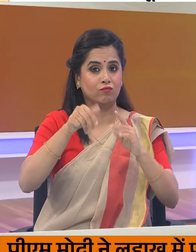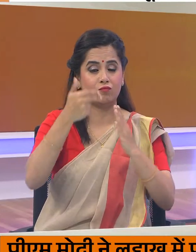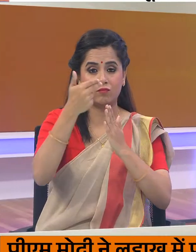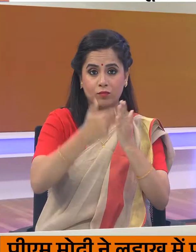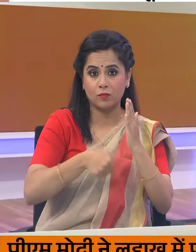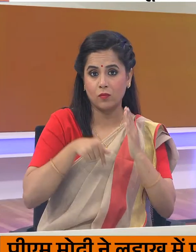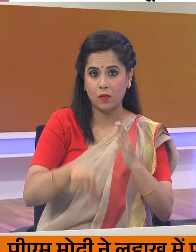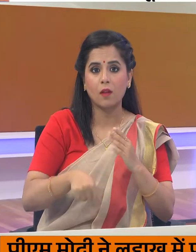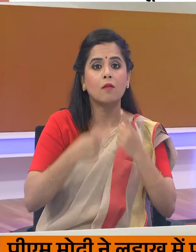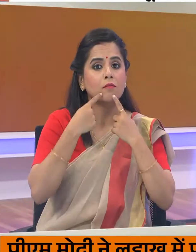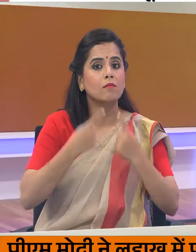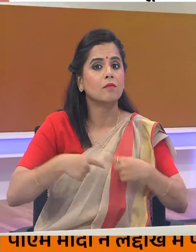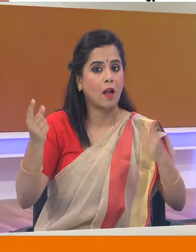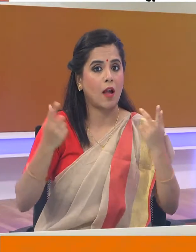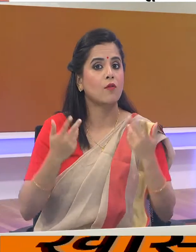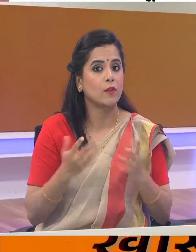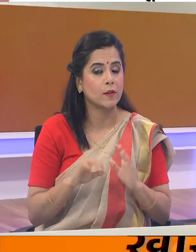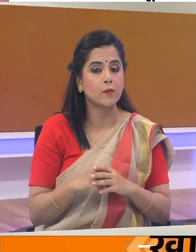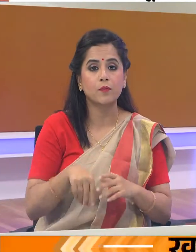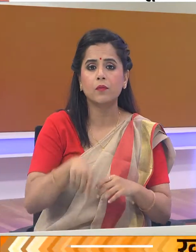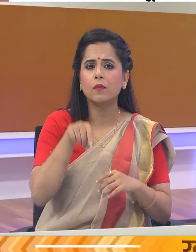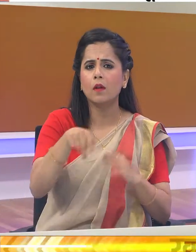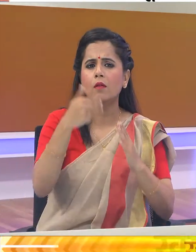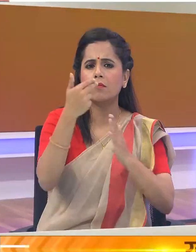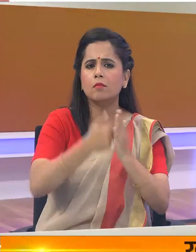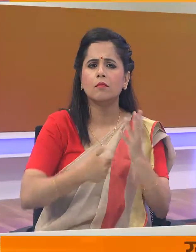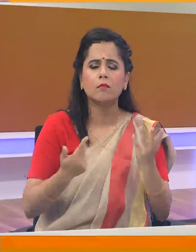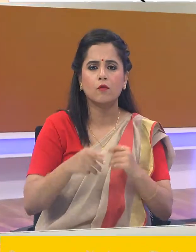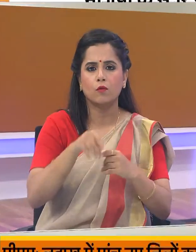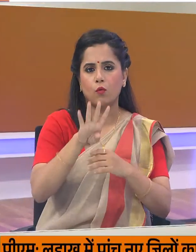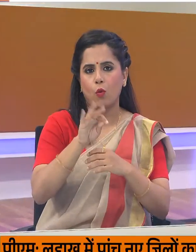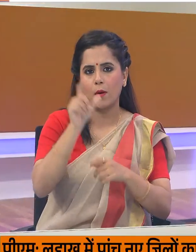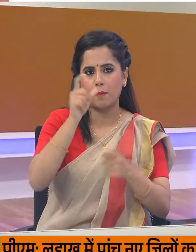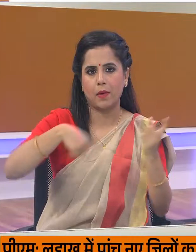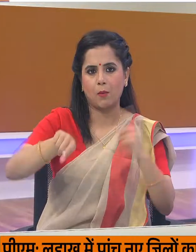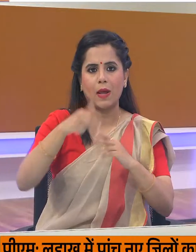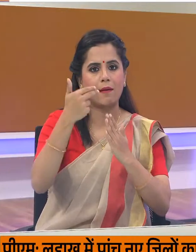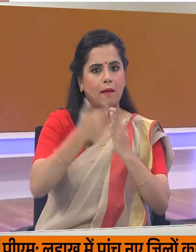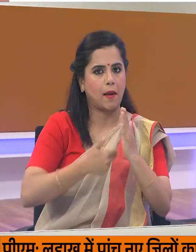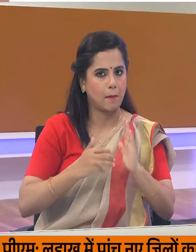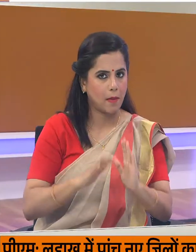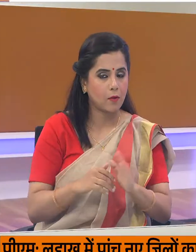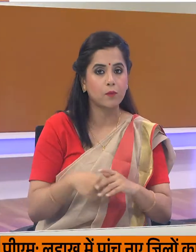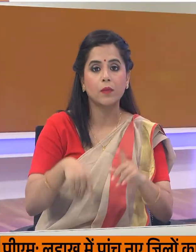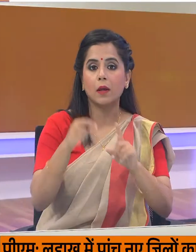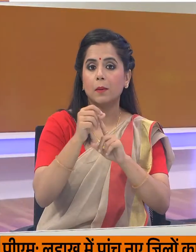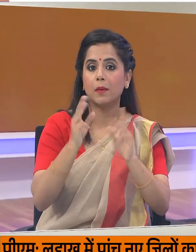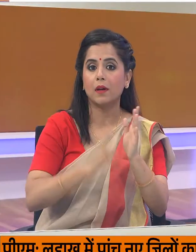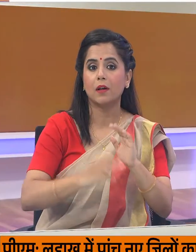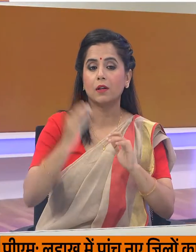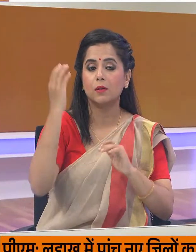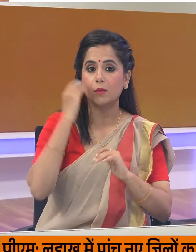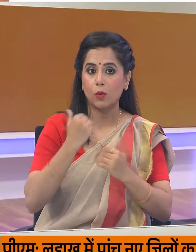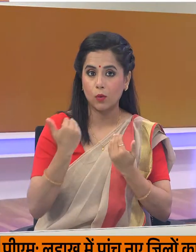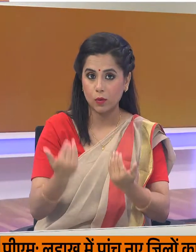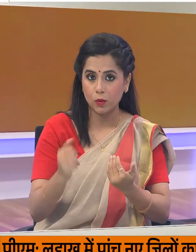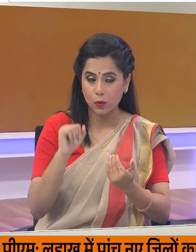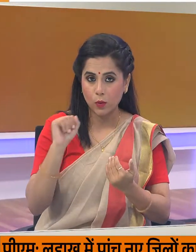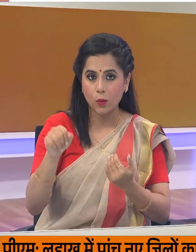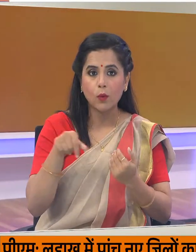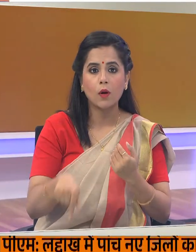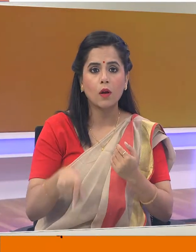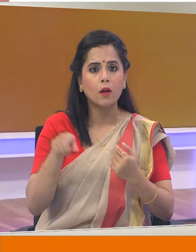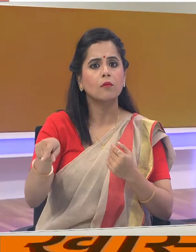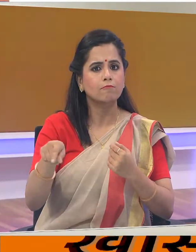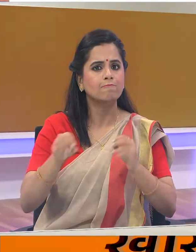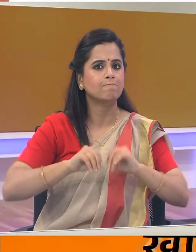सूची जारी कर दी गई है। इस सूची में 40 लोगों के नाम हैं। प्रधानमंत्री नरेंद्र मोदी पार्टी के